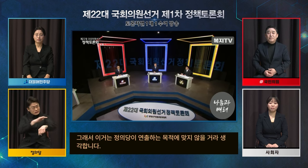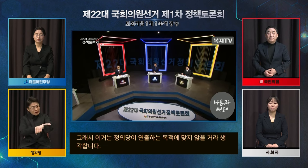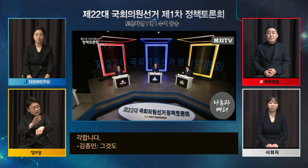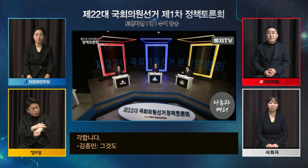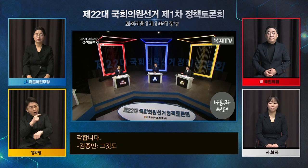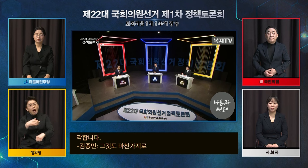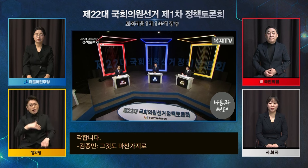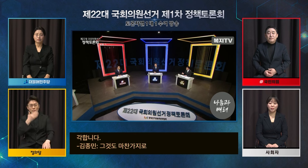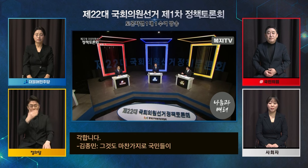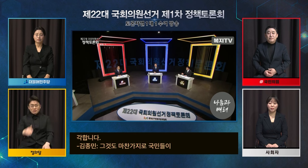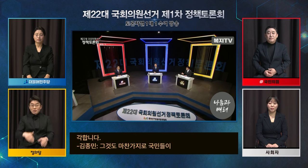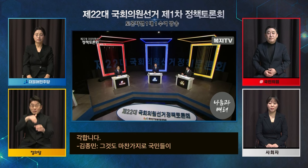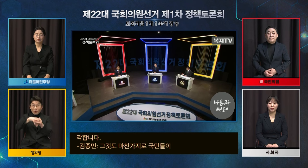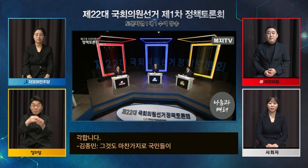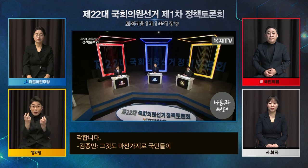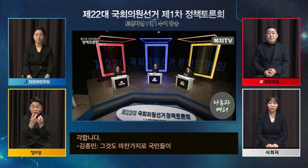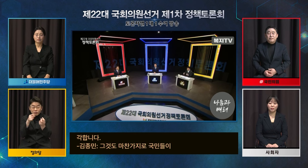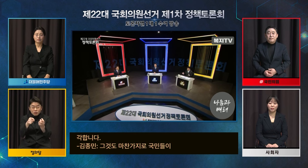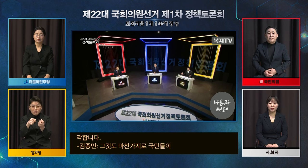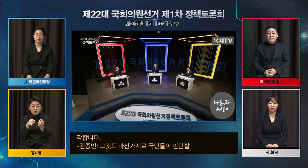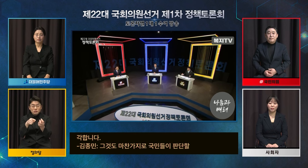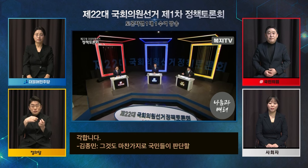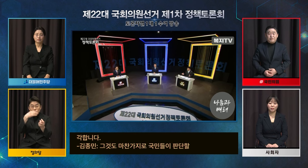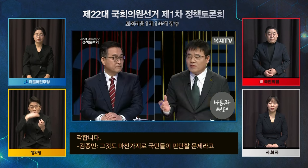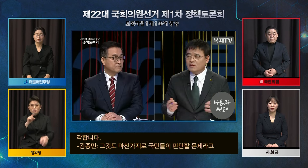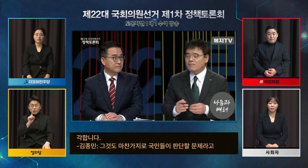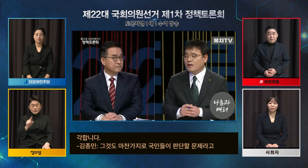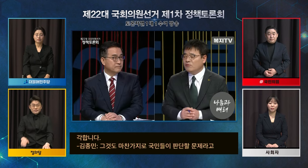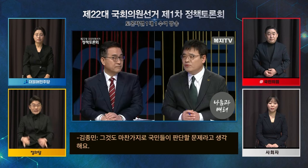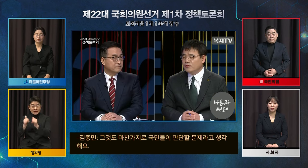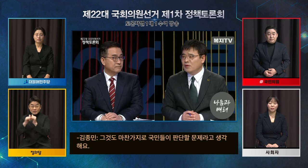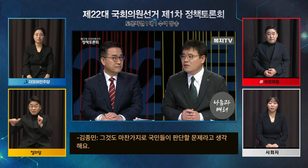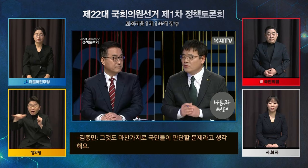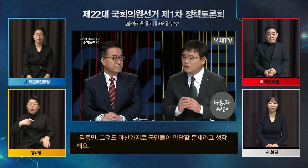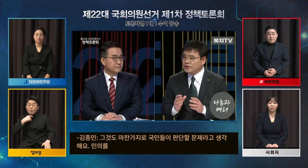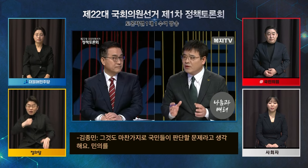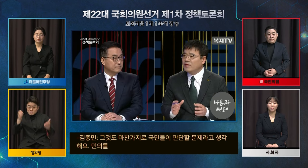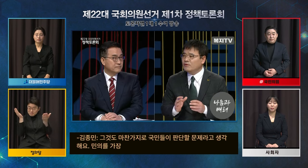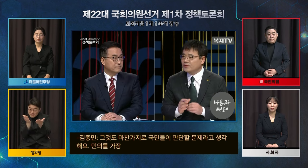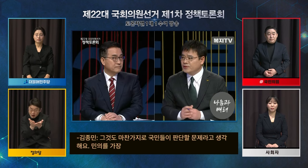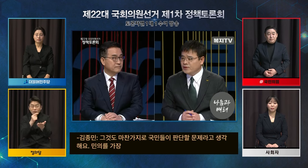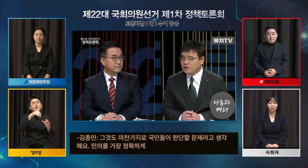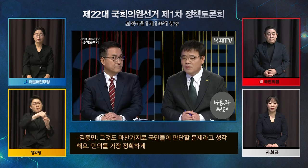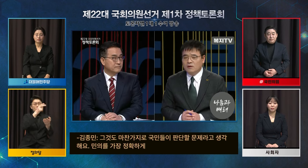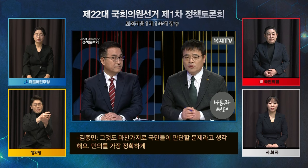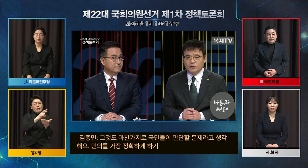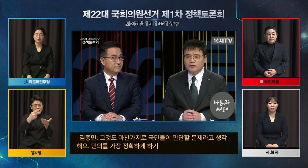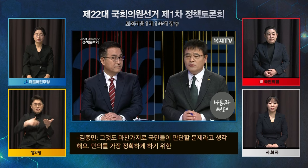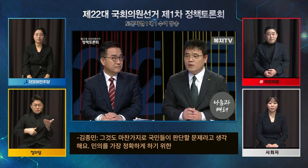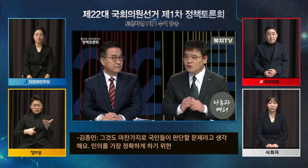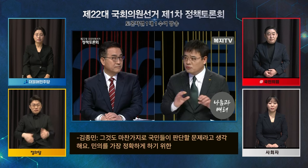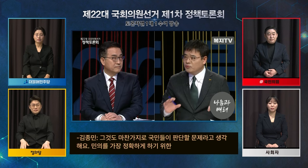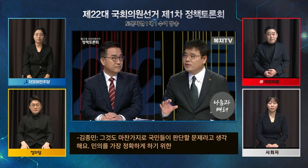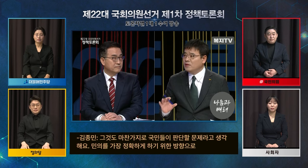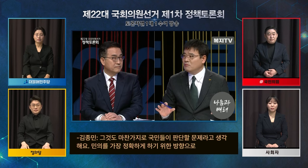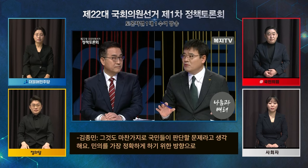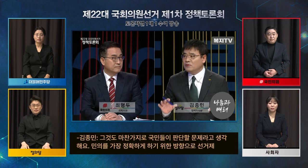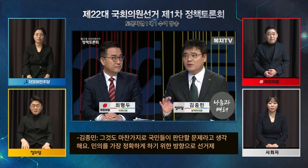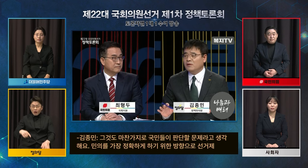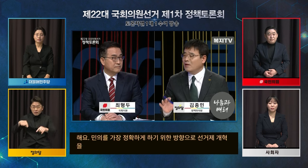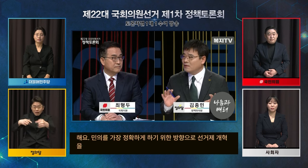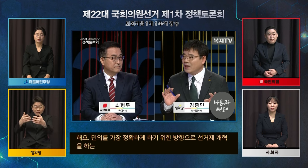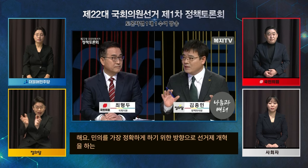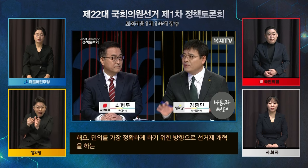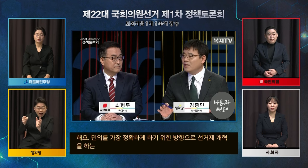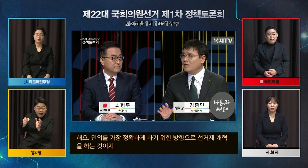민의를 반영하기 위한 방법으로서 가장 민의를 정확하게 반영하기 위한 방법으로서 선거제 개혁을 하는 것이지 어떤 정당이 유불리 때문에